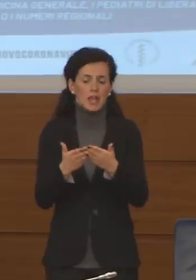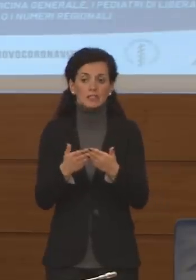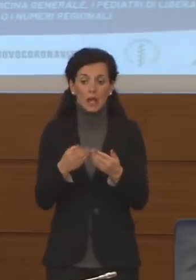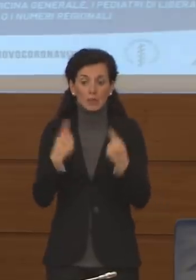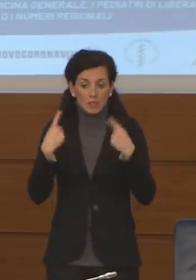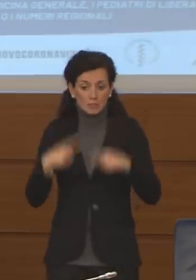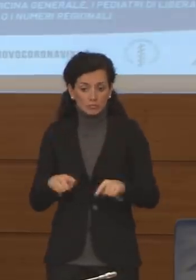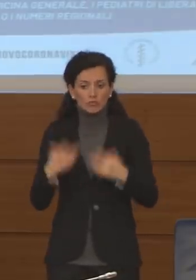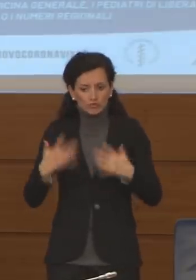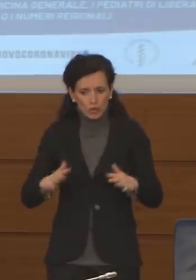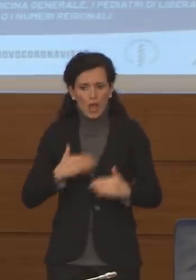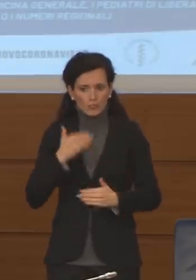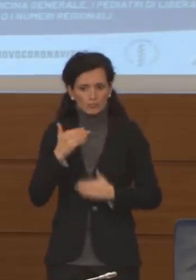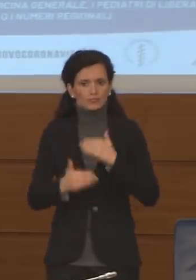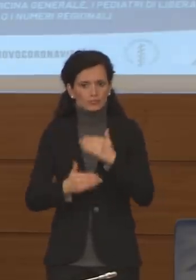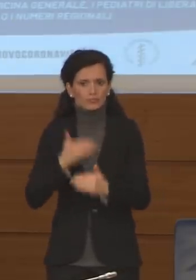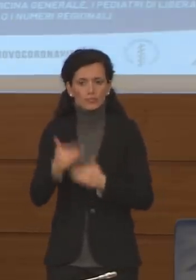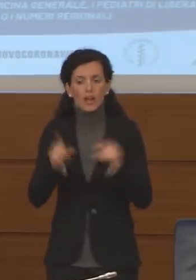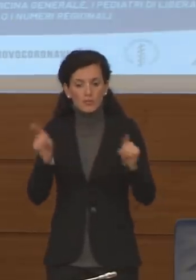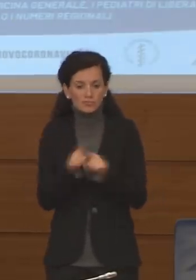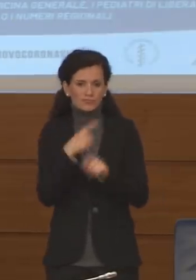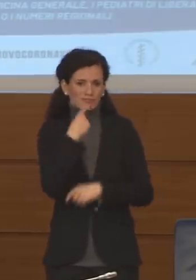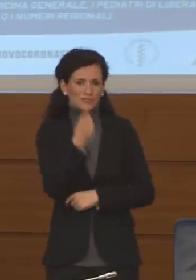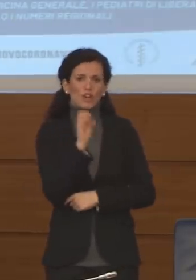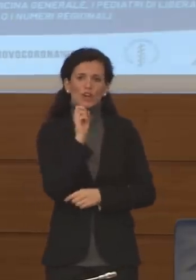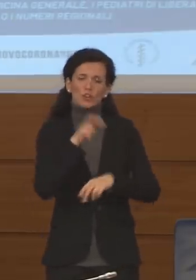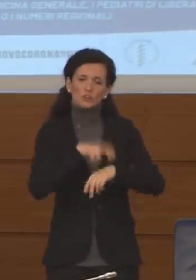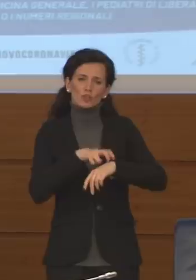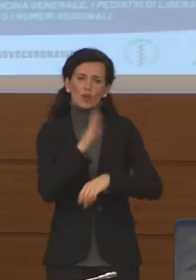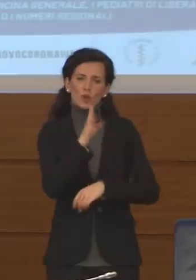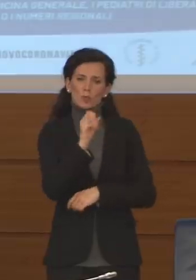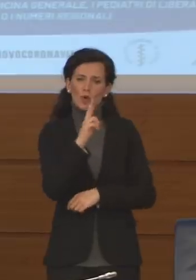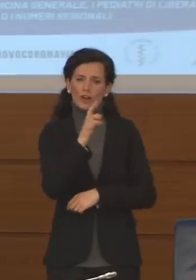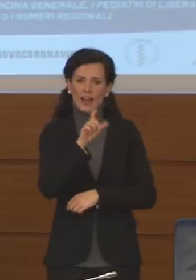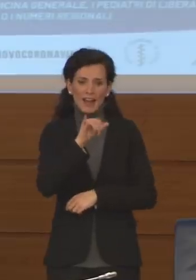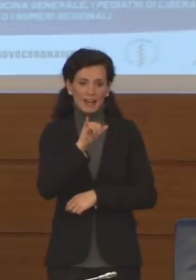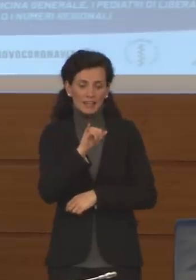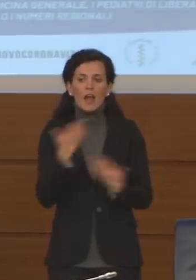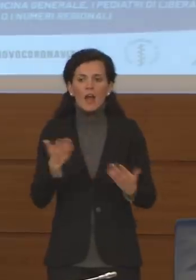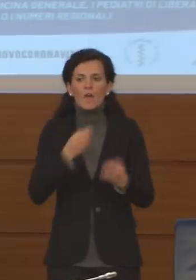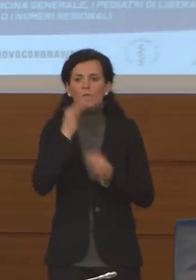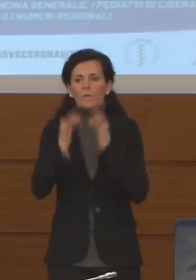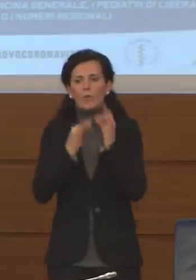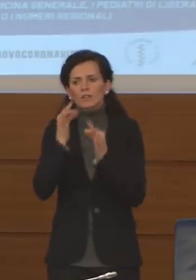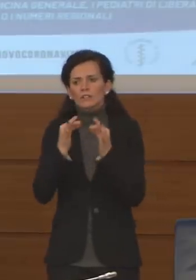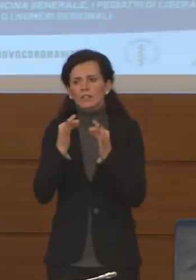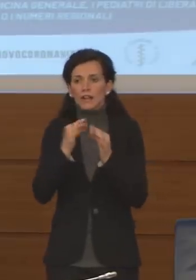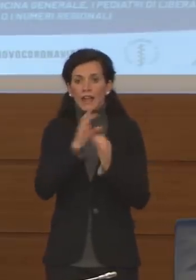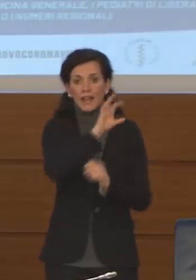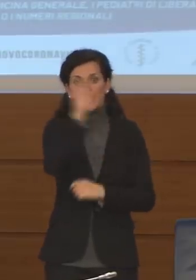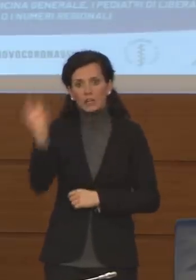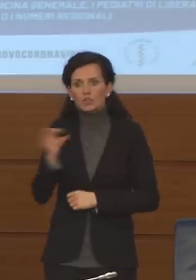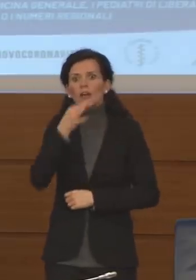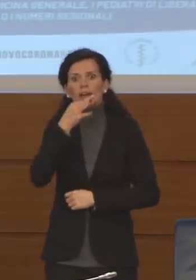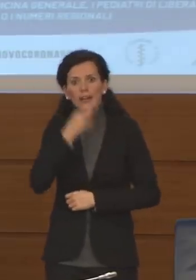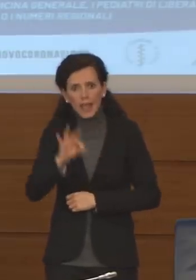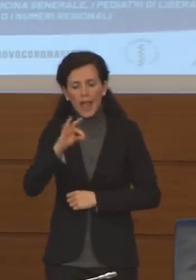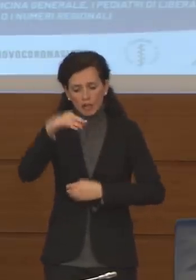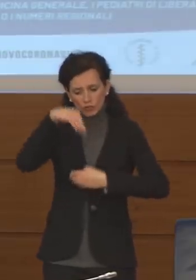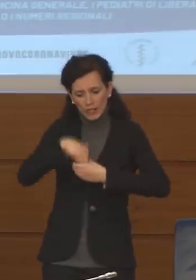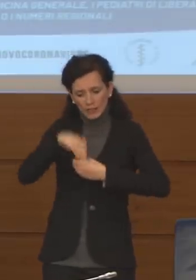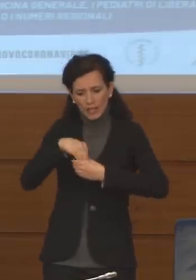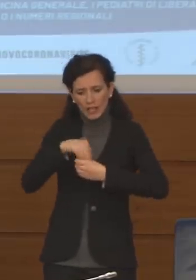in corso e quanto diceva il dottor borrelli poi si traduce nel fatto che ancora le regioni riescono al loro